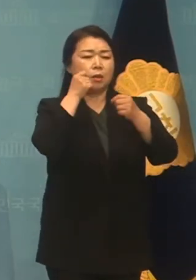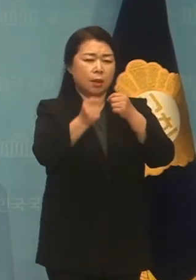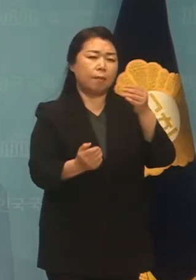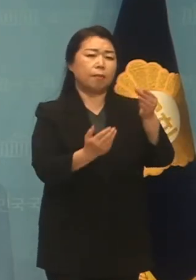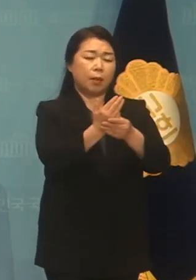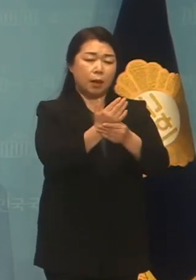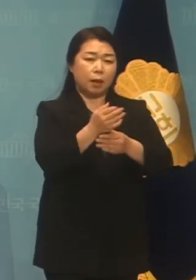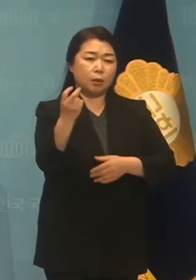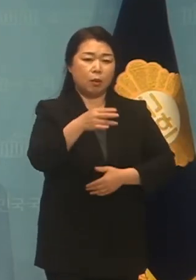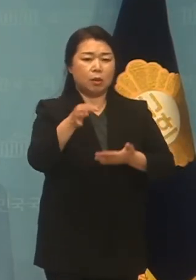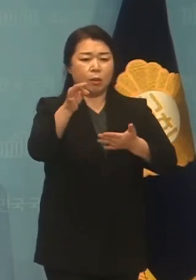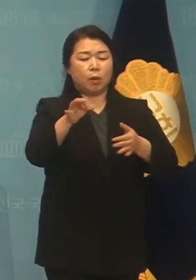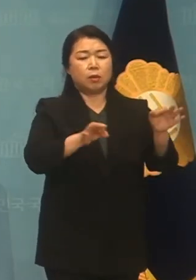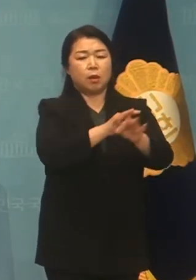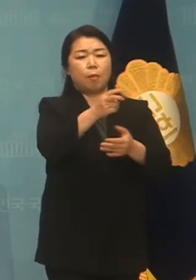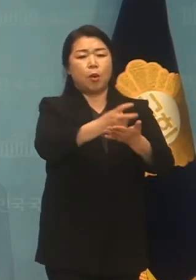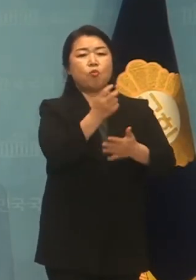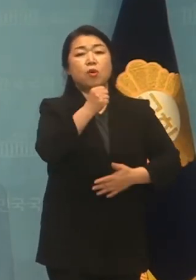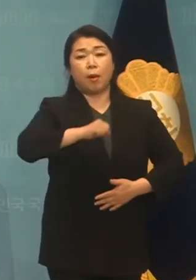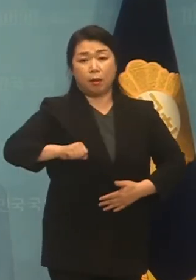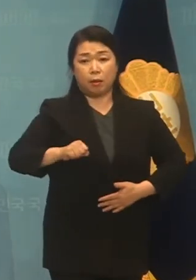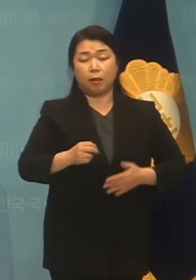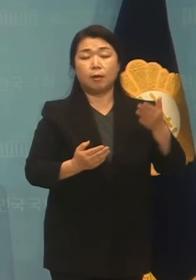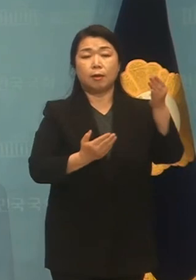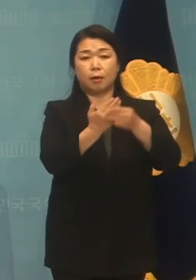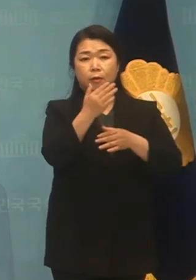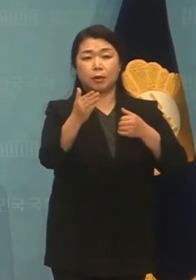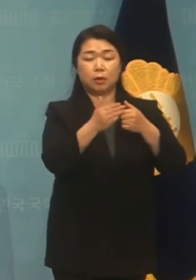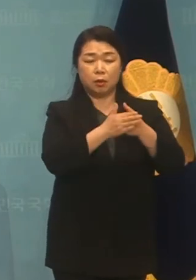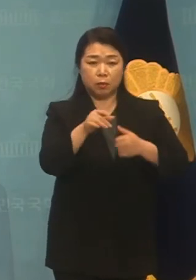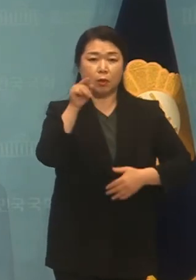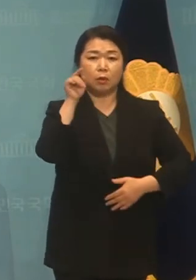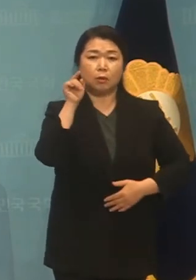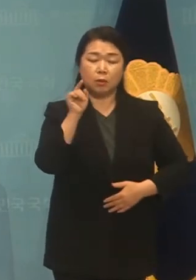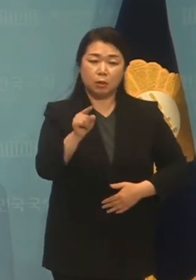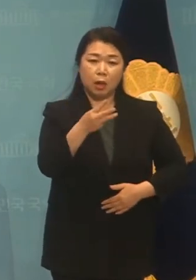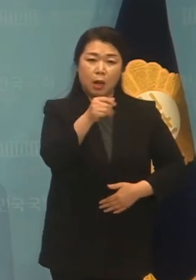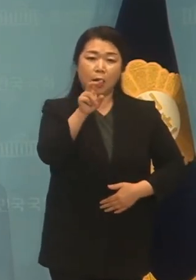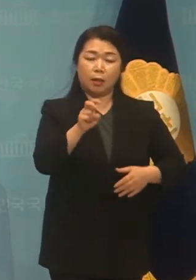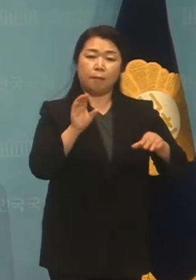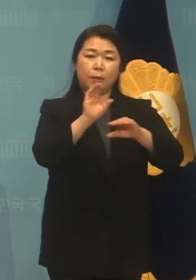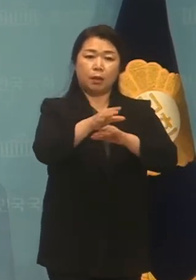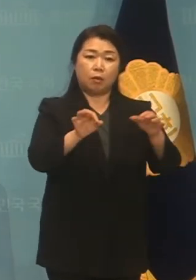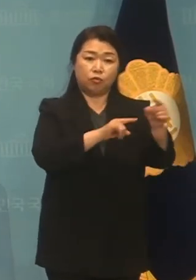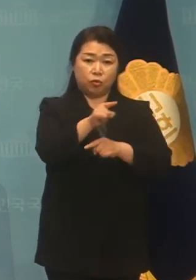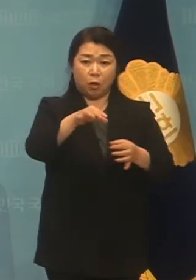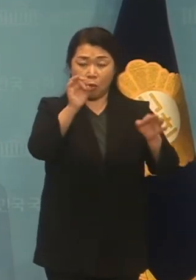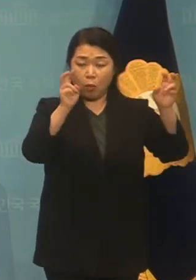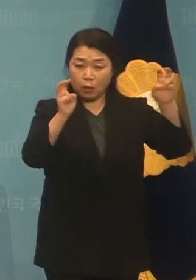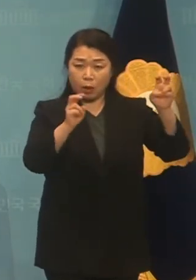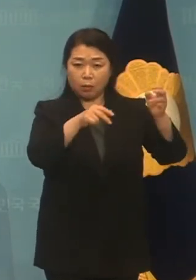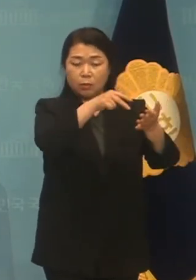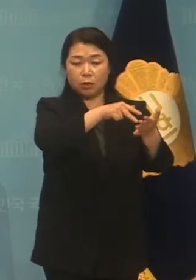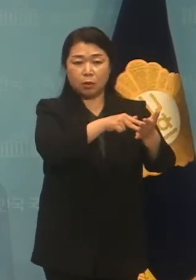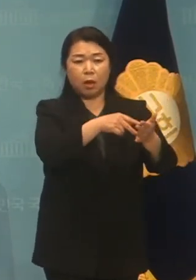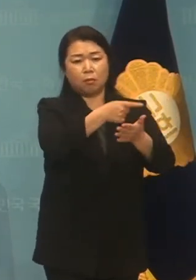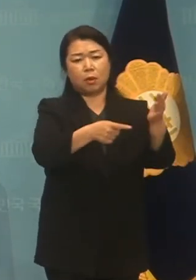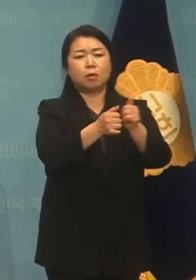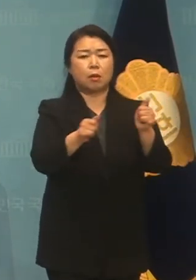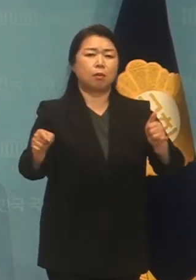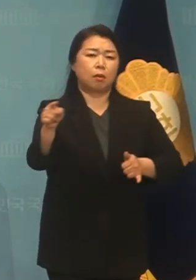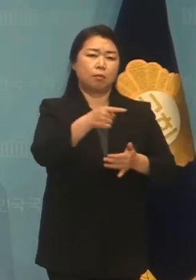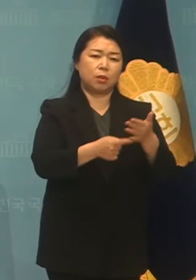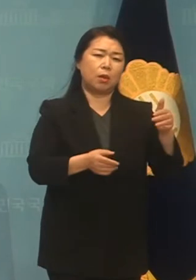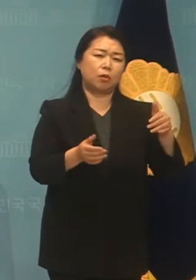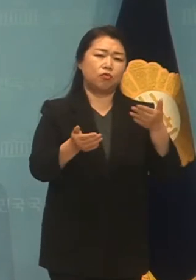사건 내지는 자본시장 사건 위반 사건으로서 그 라임 자산운용사 쪽에서 피해자들에게